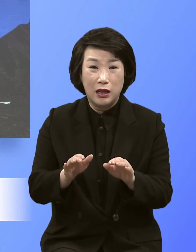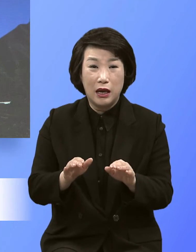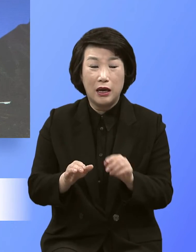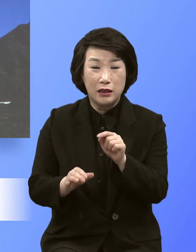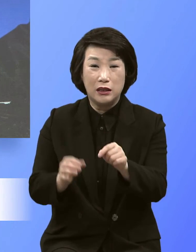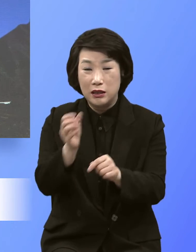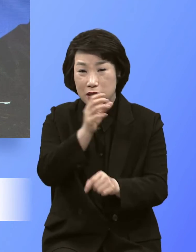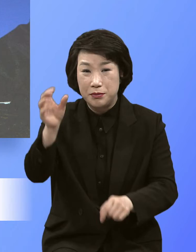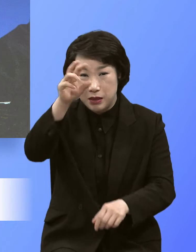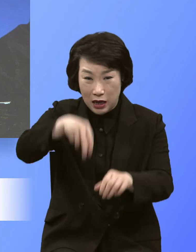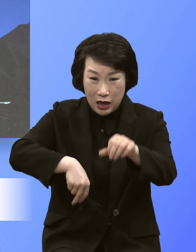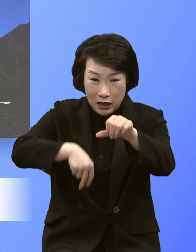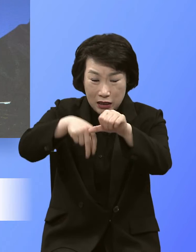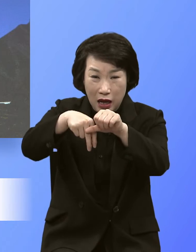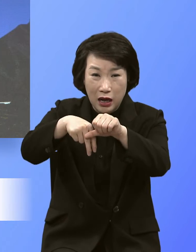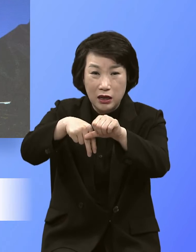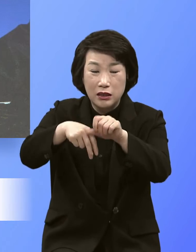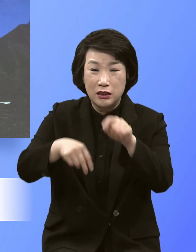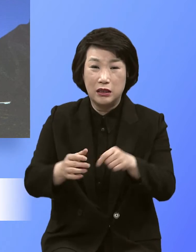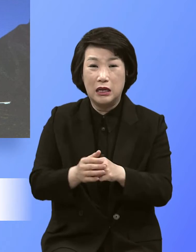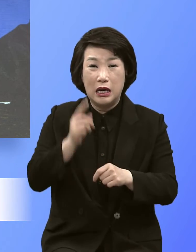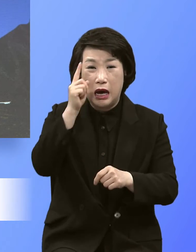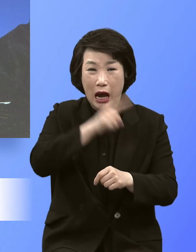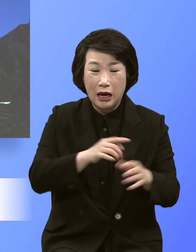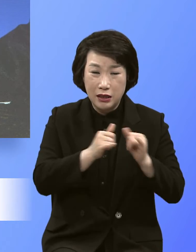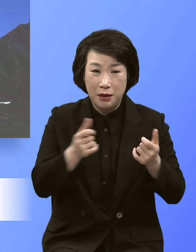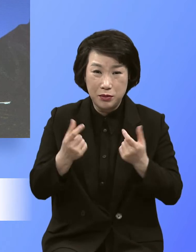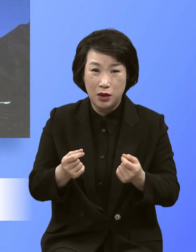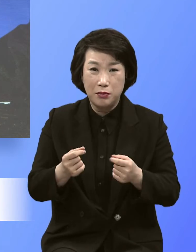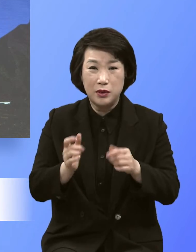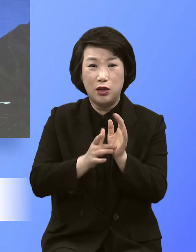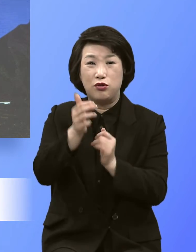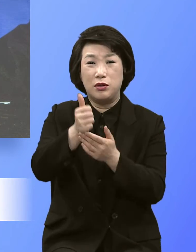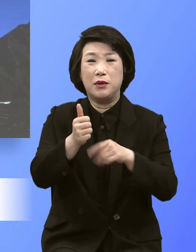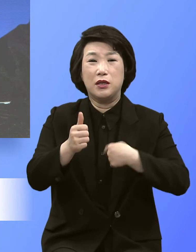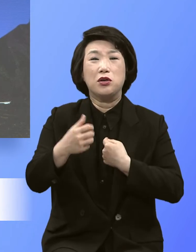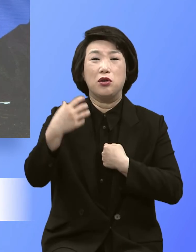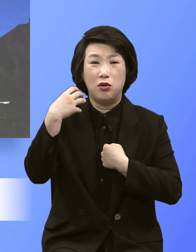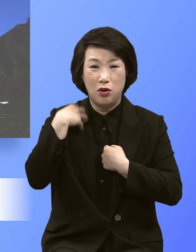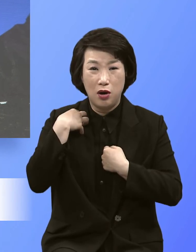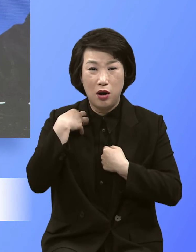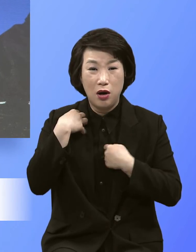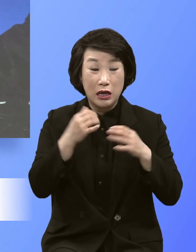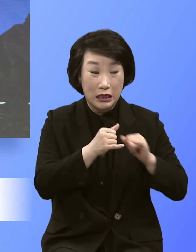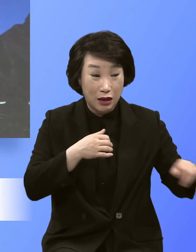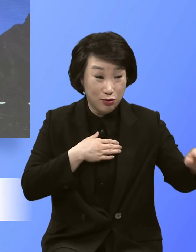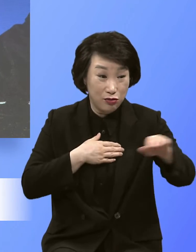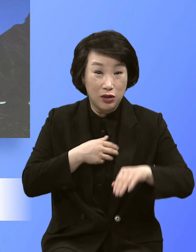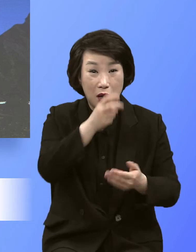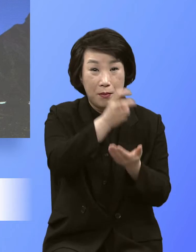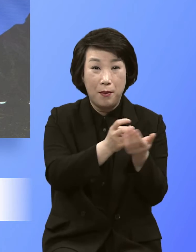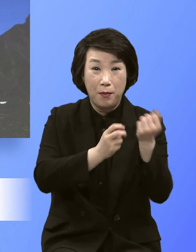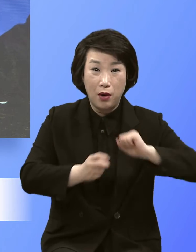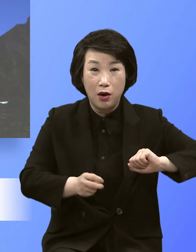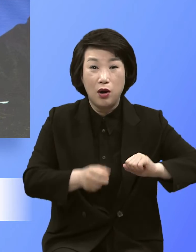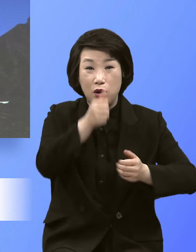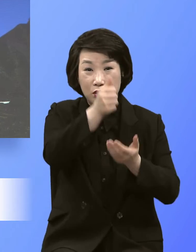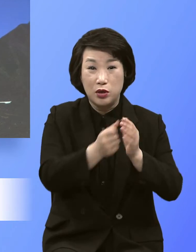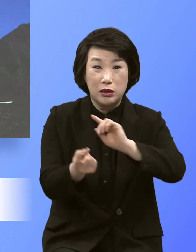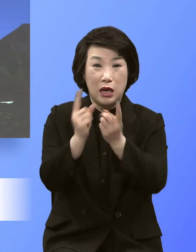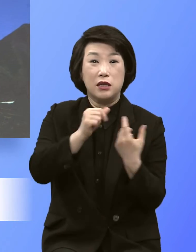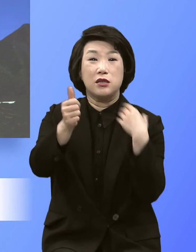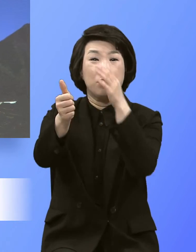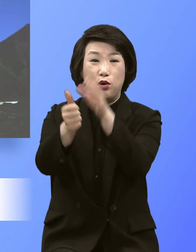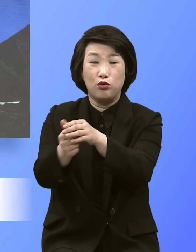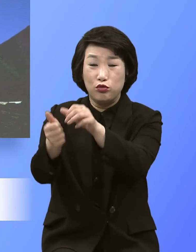그 십자가를 행악자처럼 자원하시고 우리 질서 파괴범인 죄를 짊어지고